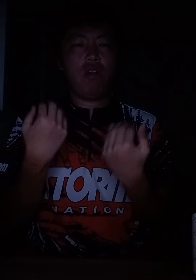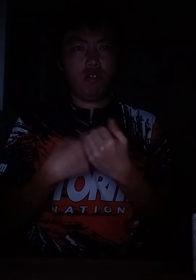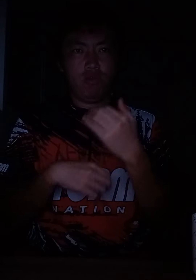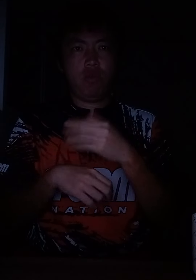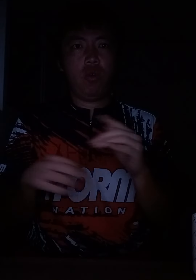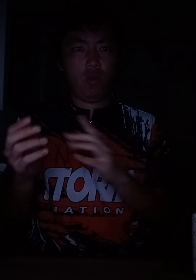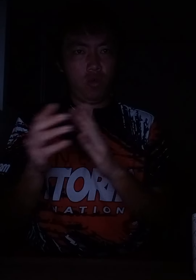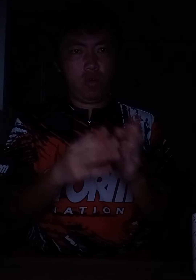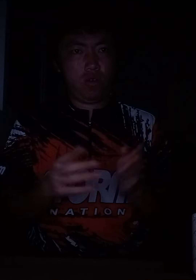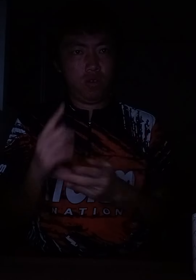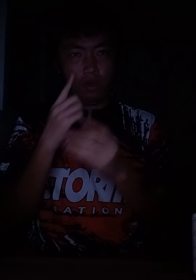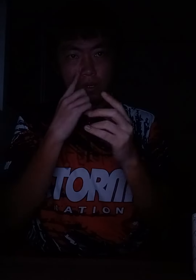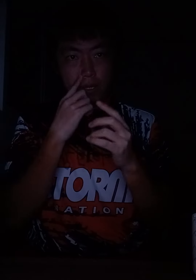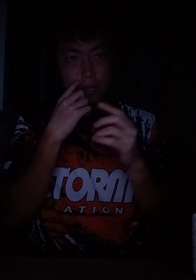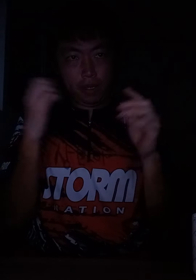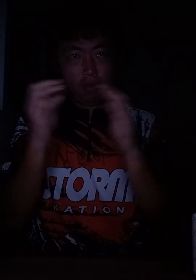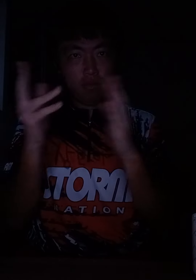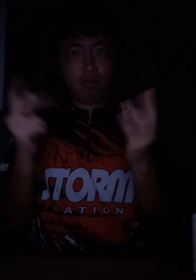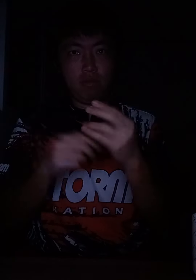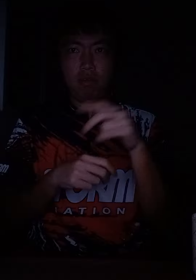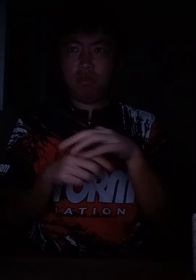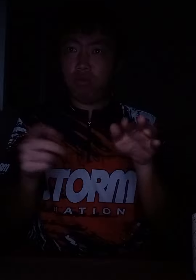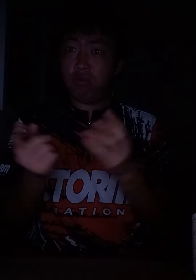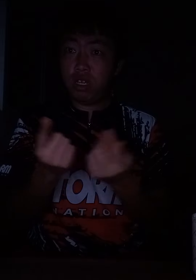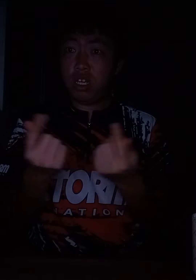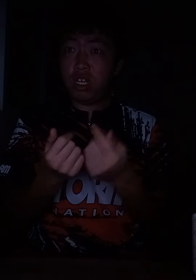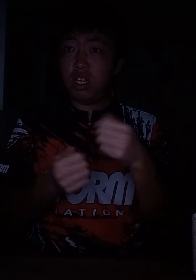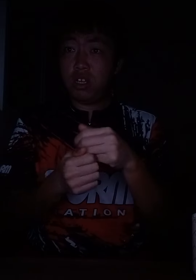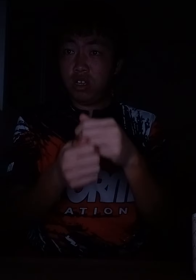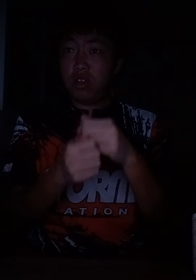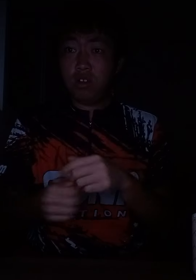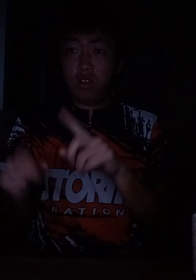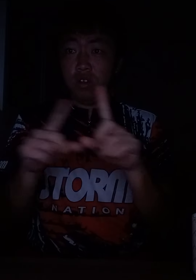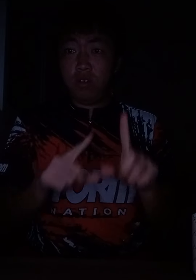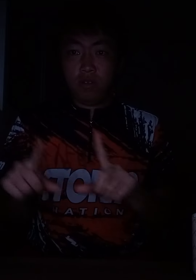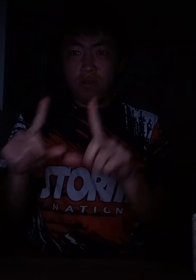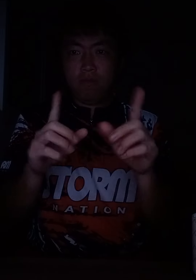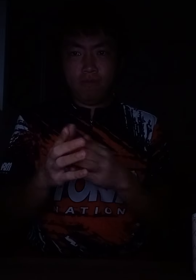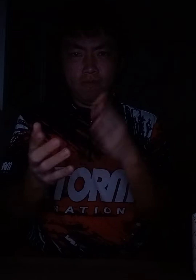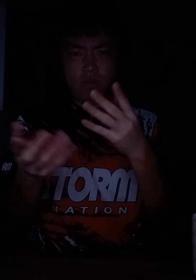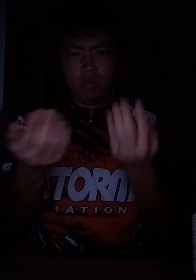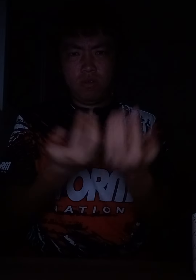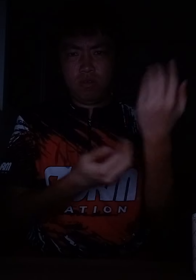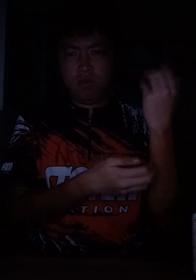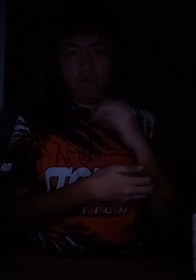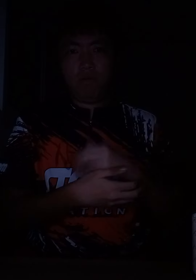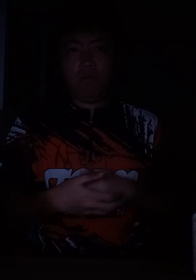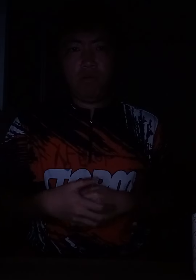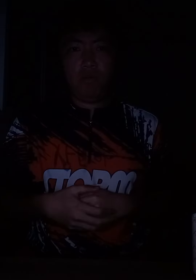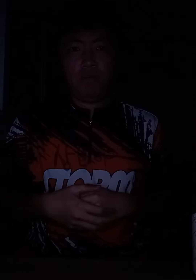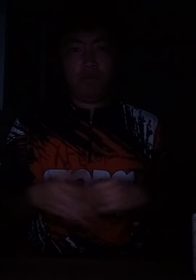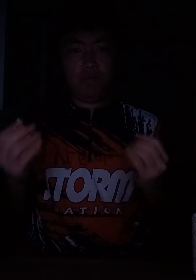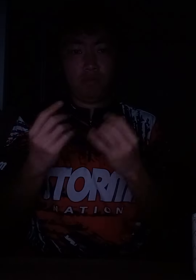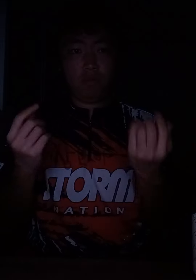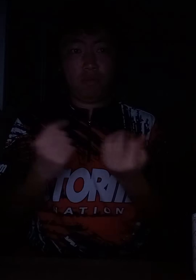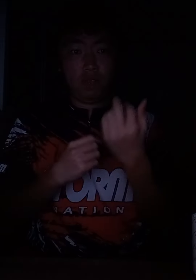옮겨졌으며 8개 업체의 공장과 창고 등 건물 13개 동이 모두 탔습니다. 소방당국은 불이 난